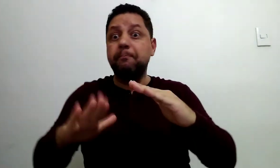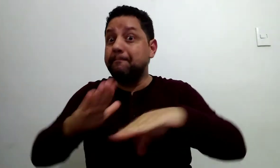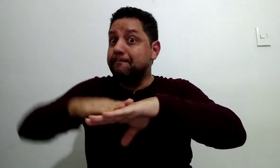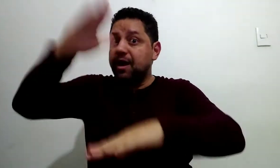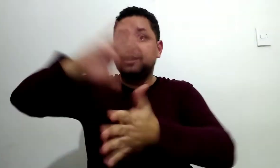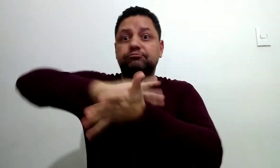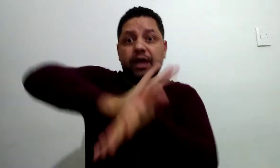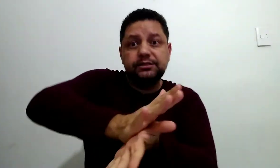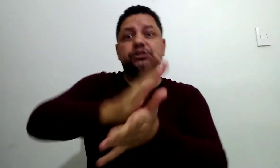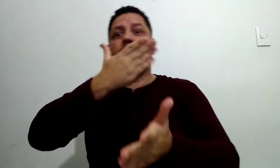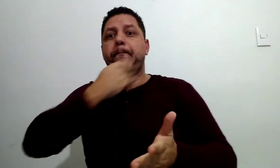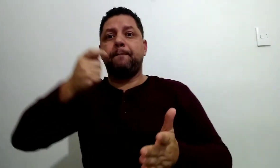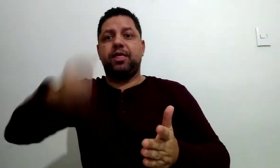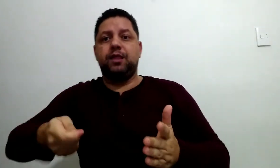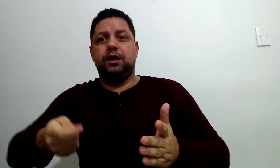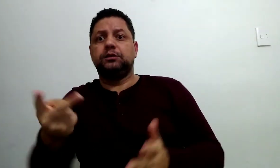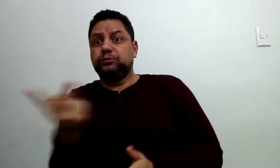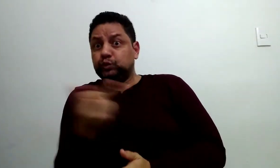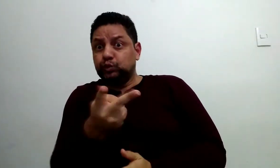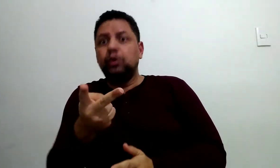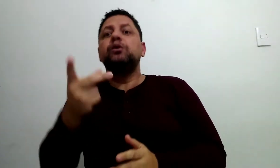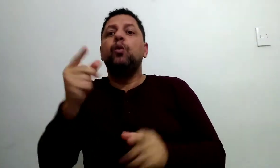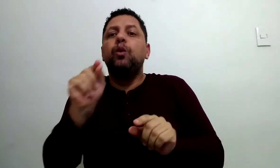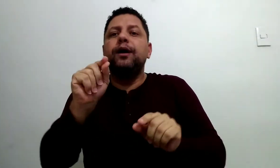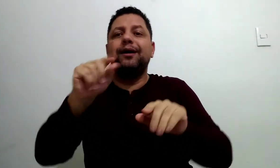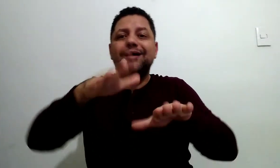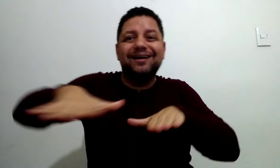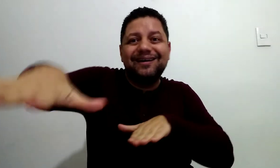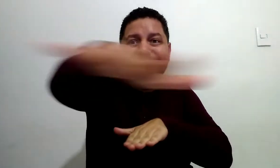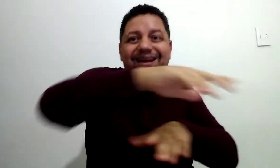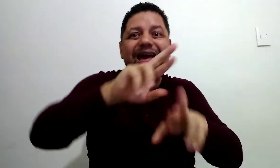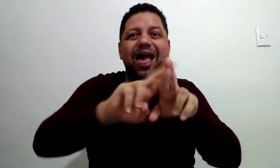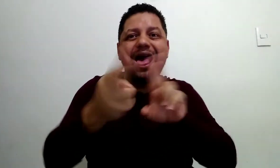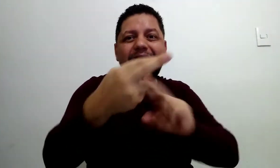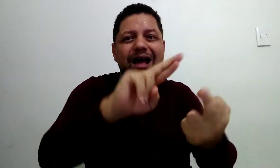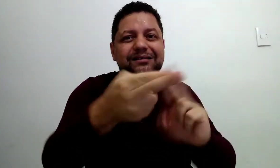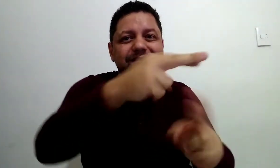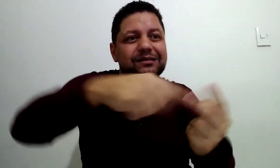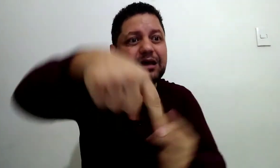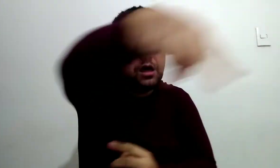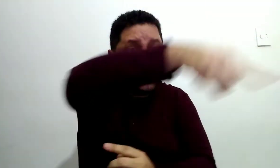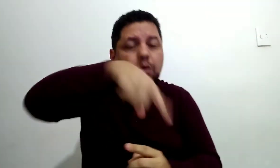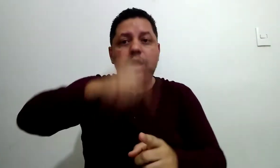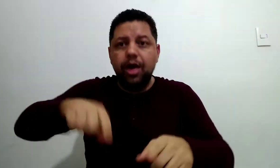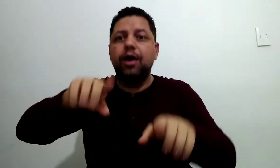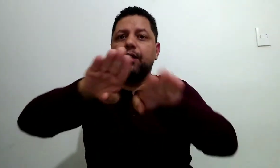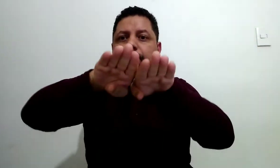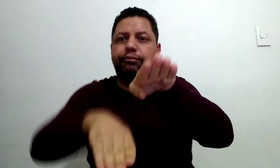extremamente desiguais, cujos sujeitos sofrem a ação de precarização